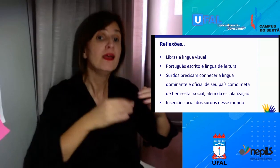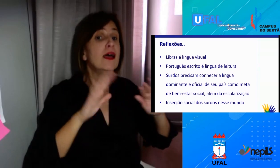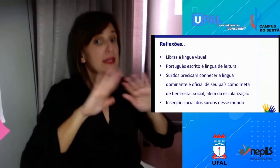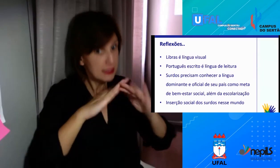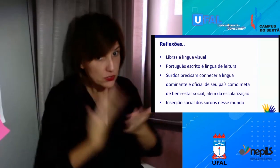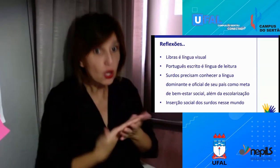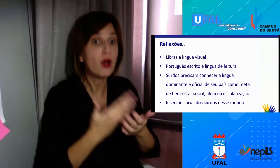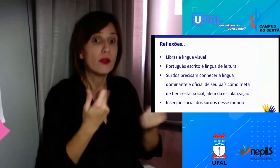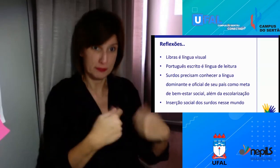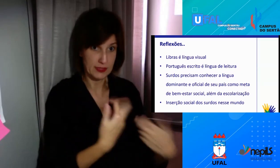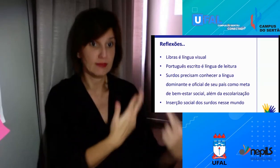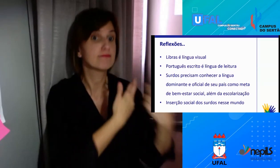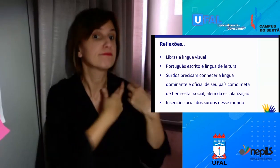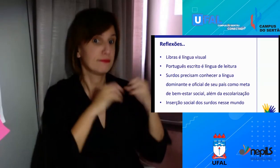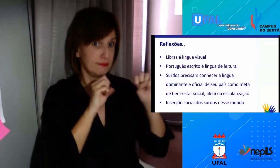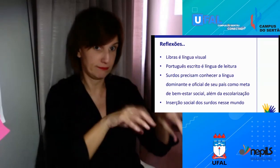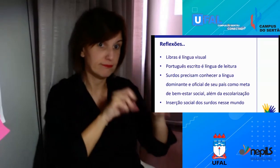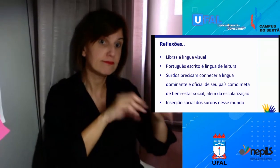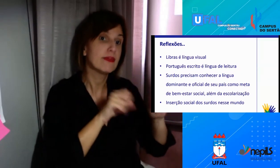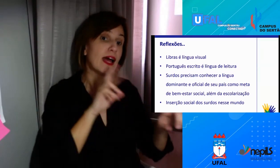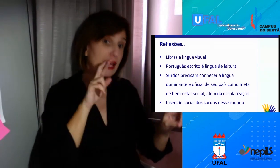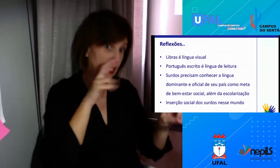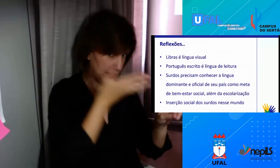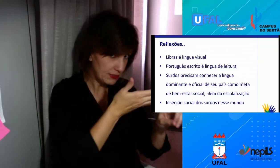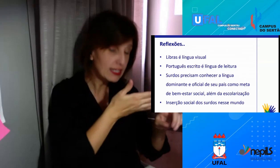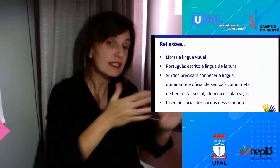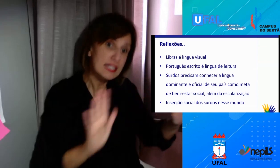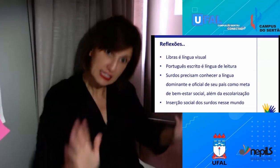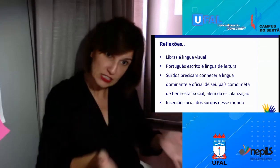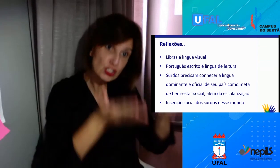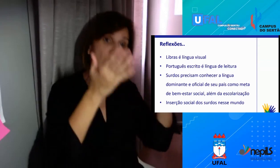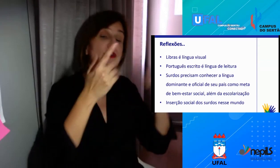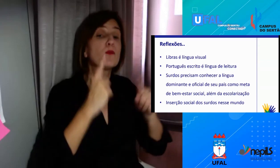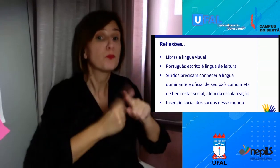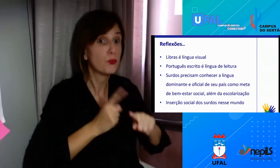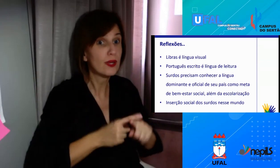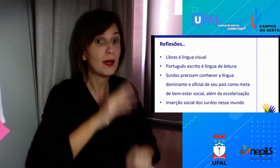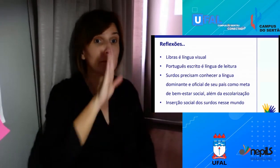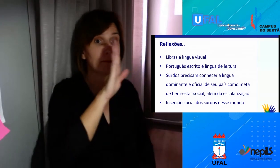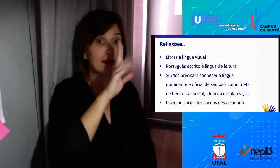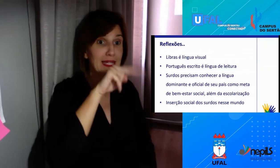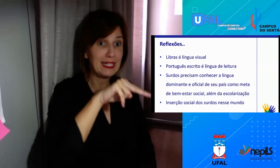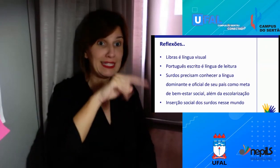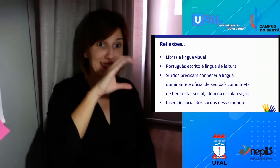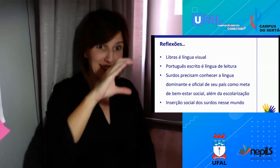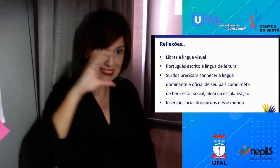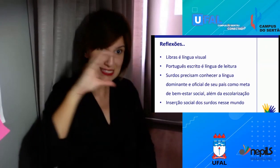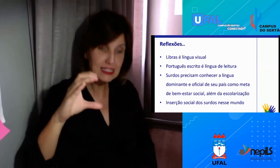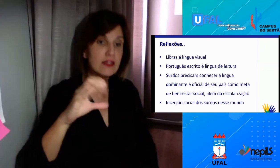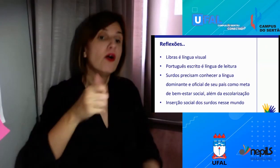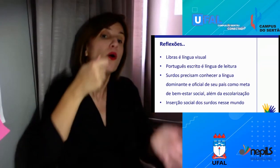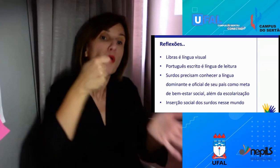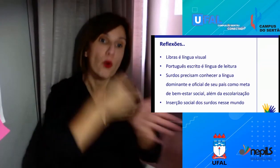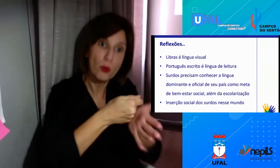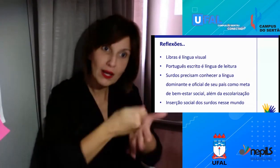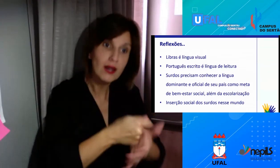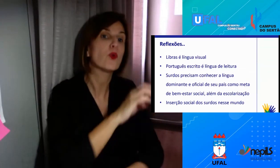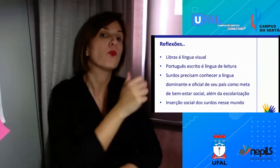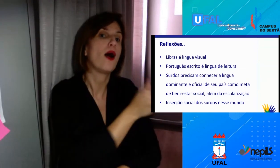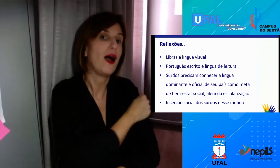podem dominar a sua língua de forma a utilizá-la em diferentes ambientes. Então,